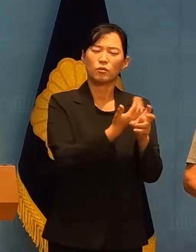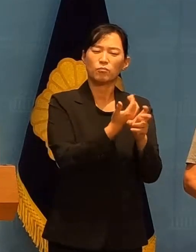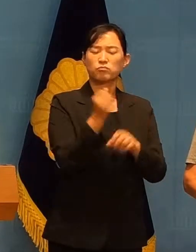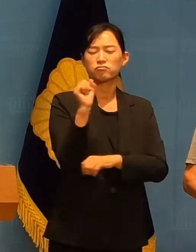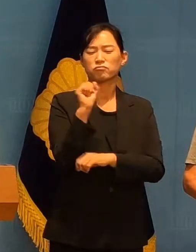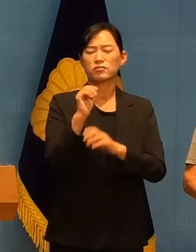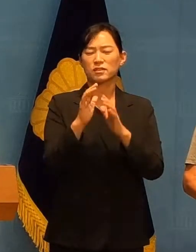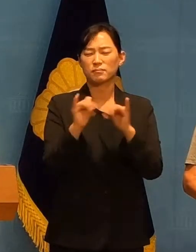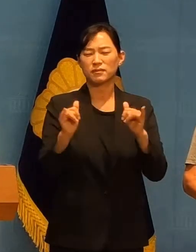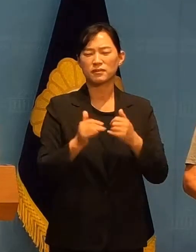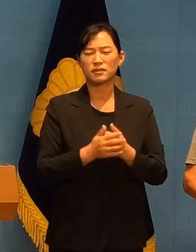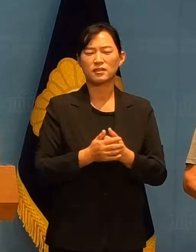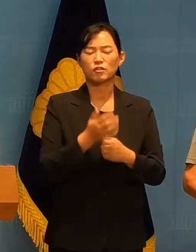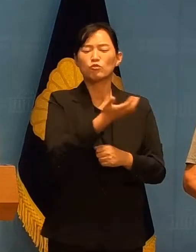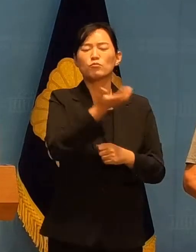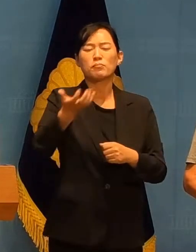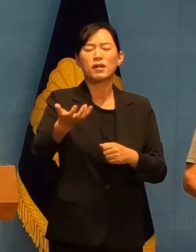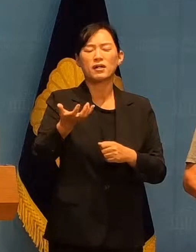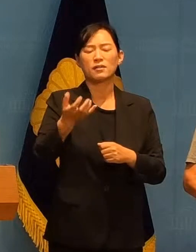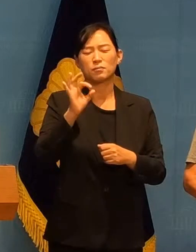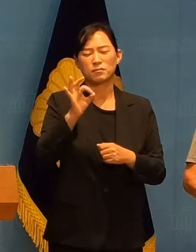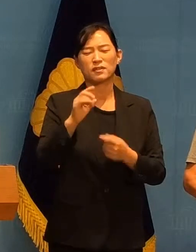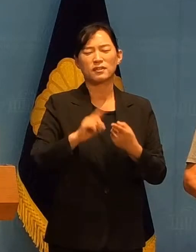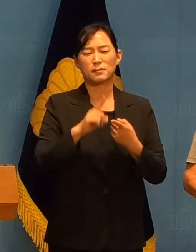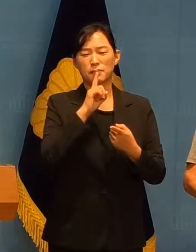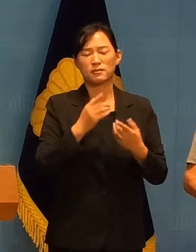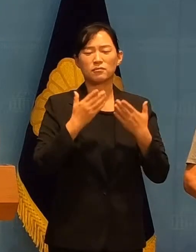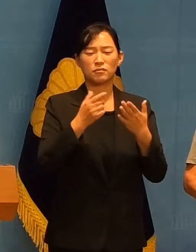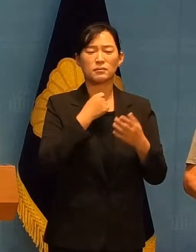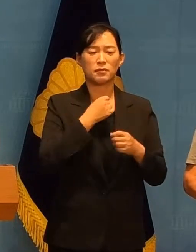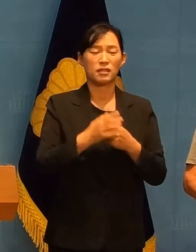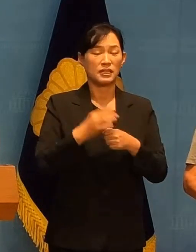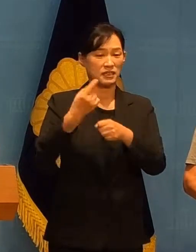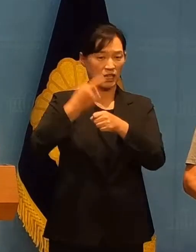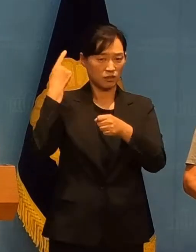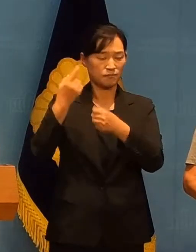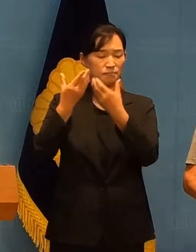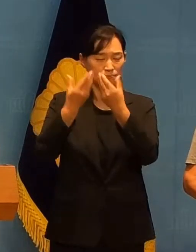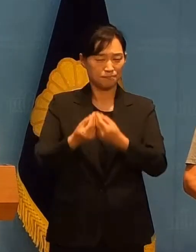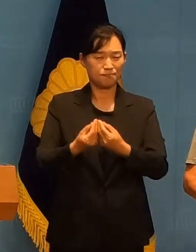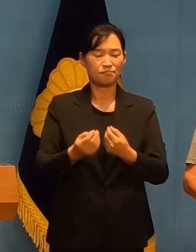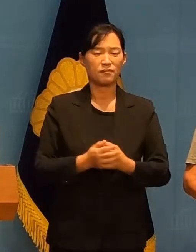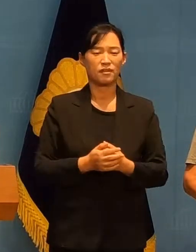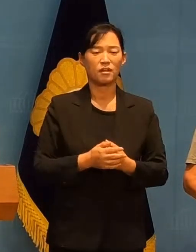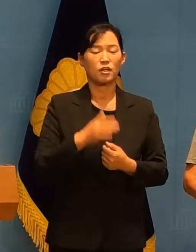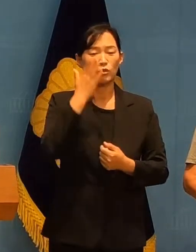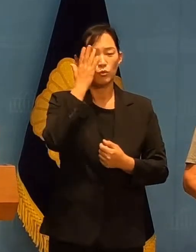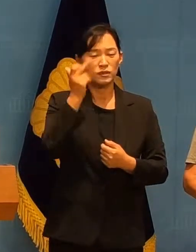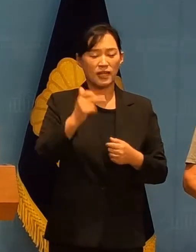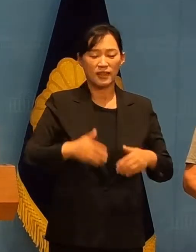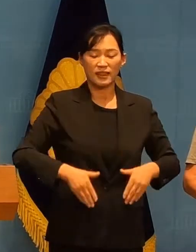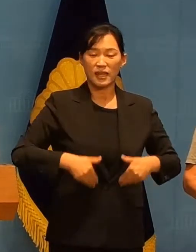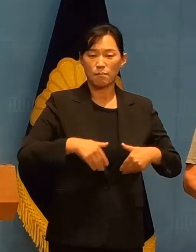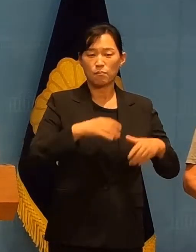운반도급에 대해서 이야기하겠습니다. 저희는 작년 사례를 한번 예를 들겠습니다. 울산 남구에